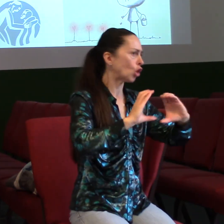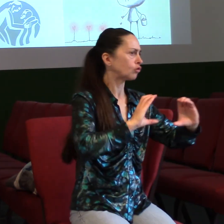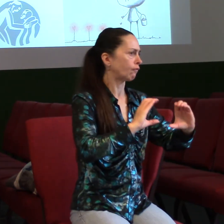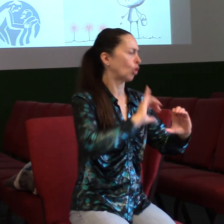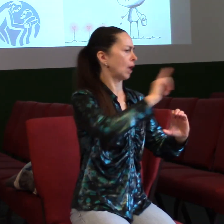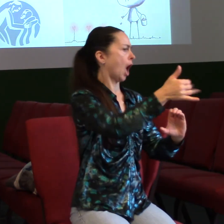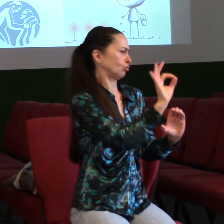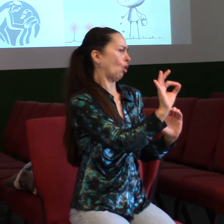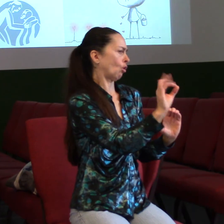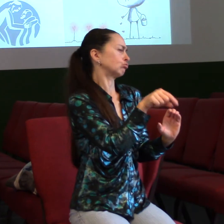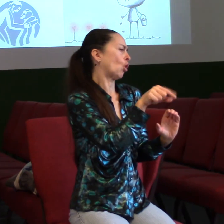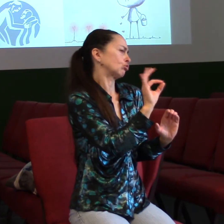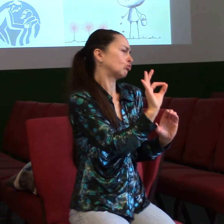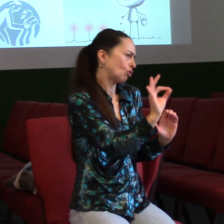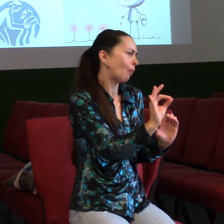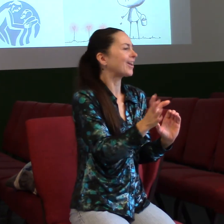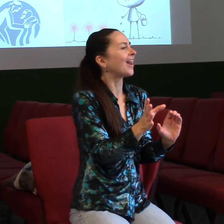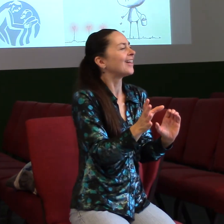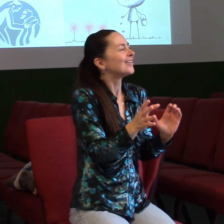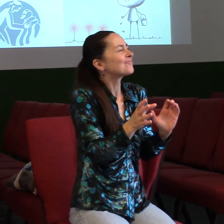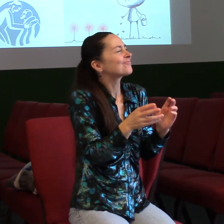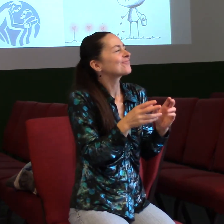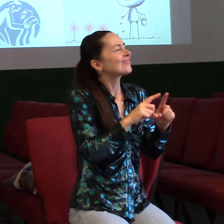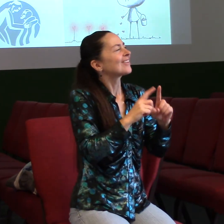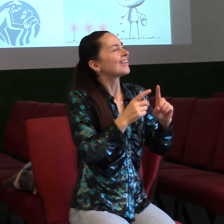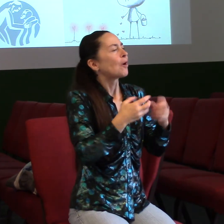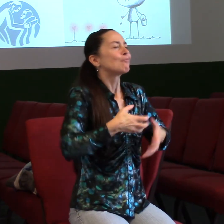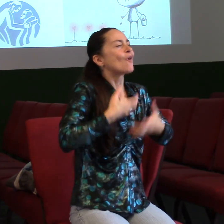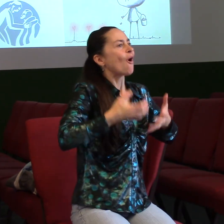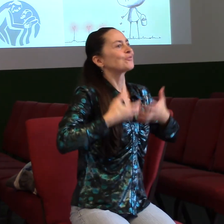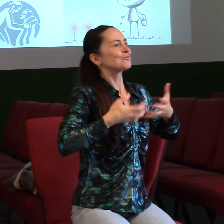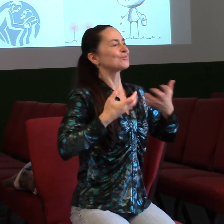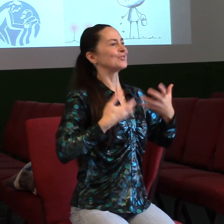přinášet i slova, které ty lidi pozbudí, které pro ostatní budou opravdu slovy milosti.